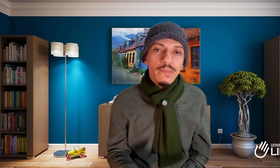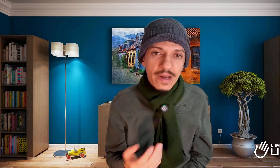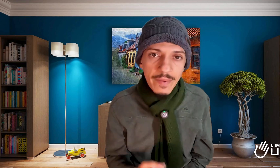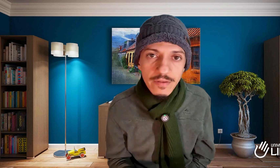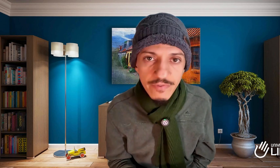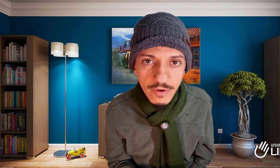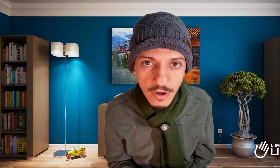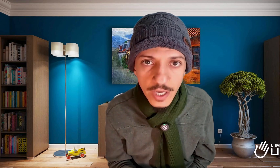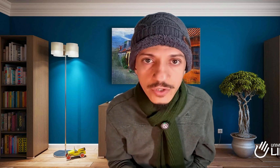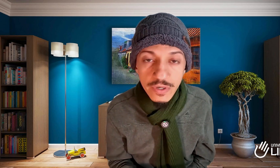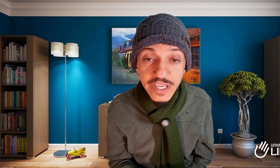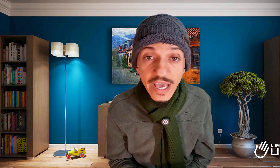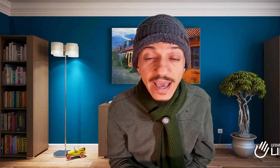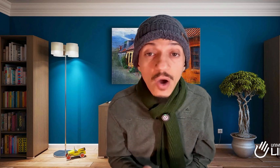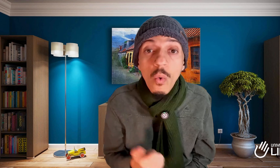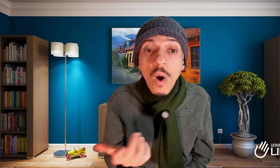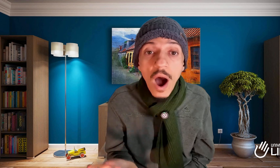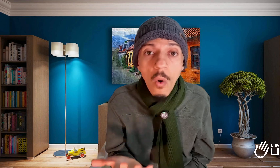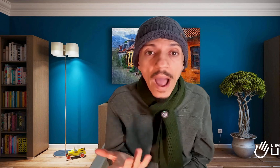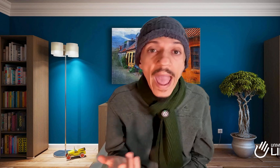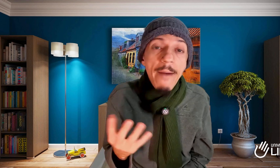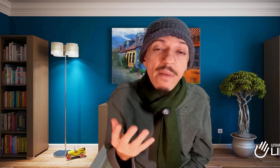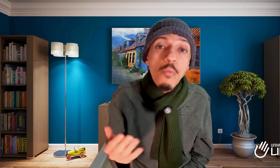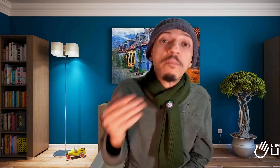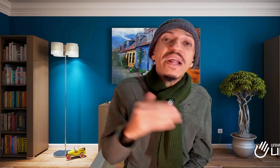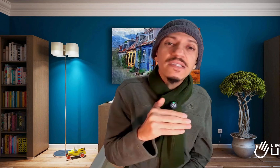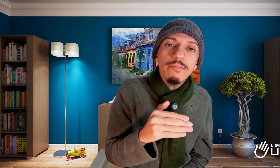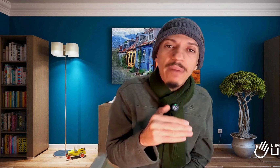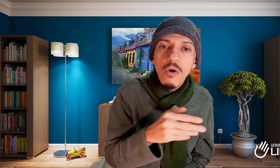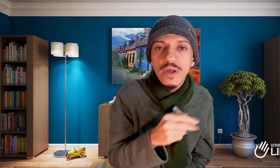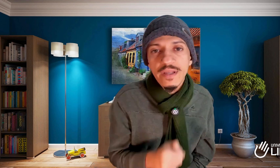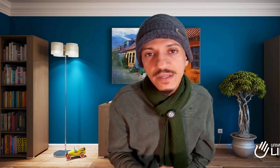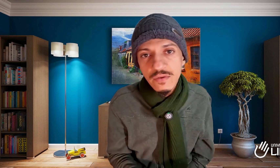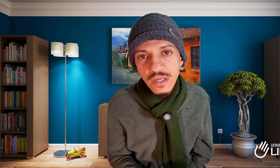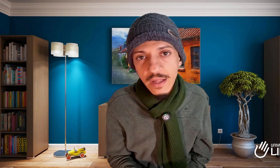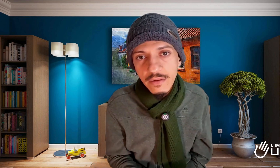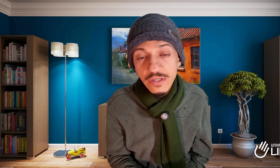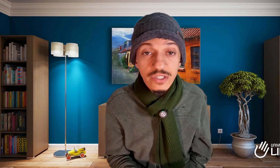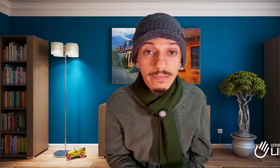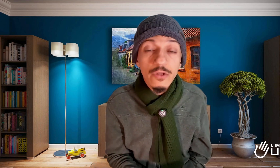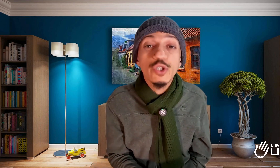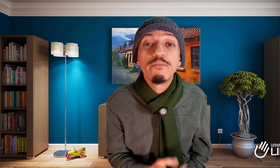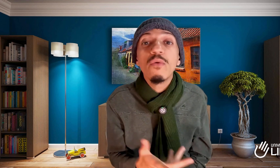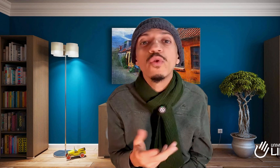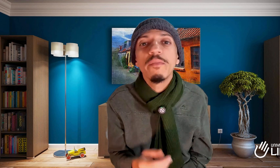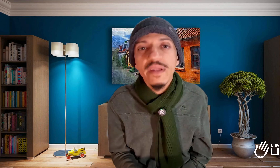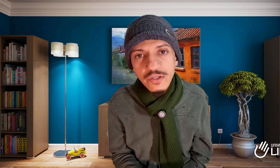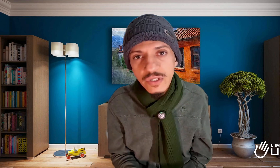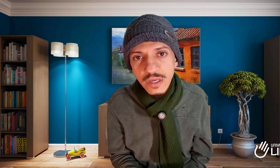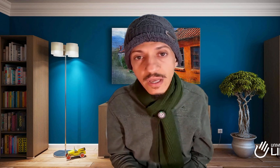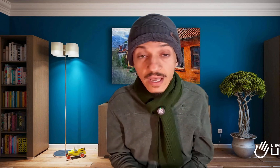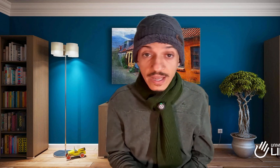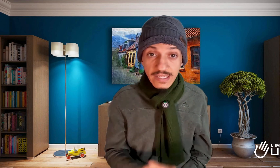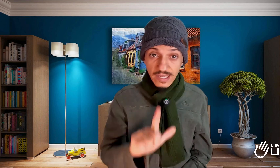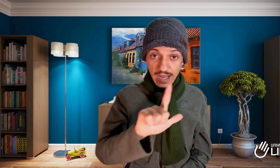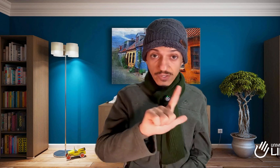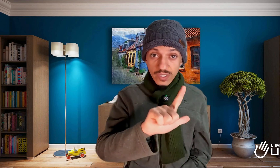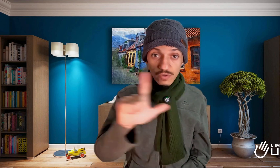parâmetro fonológico, que é qual é a mão principal que está sendo usado. Isso é chamado de mão dominante. Nesse caso aqui, o sinal